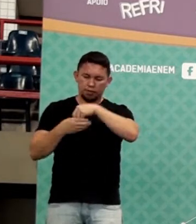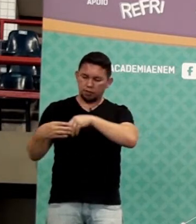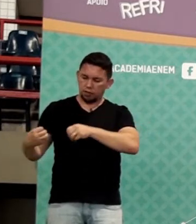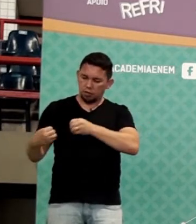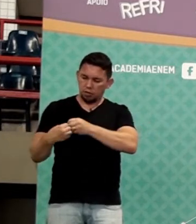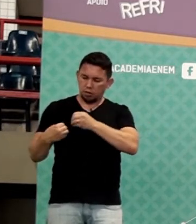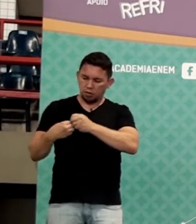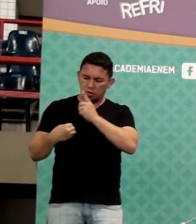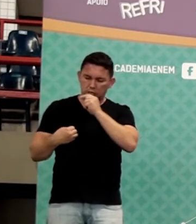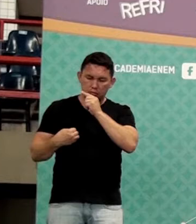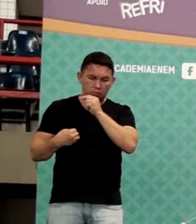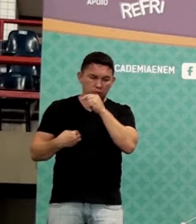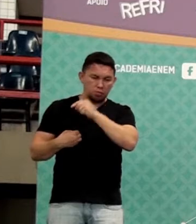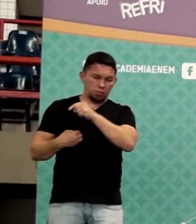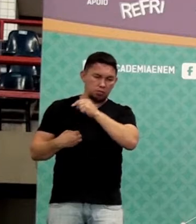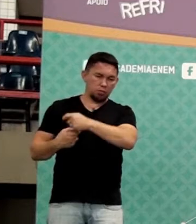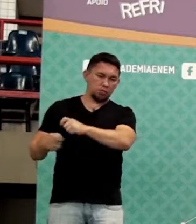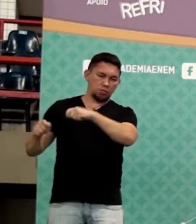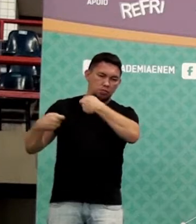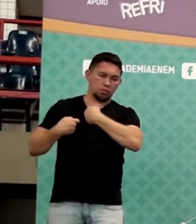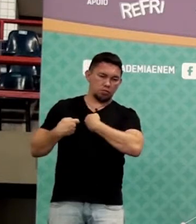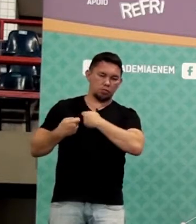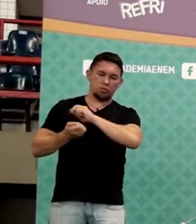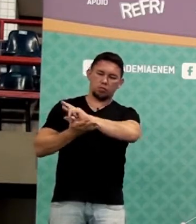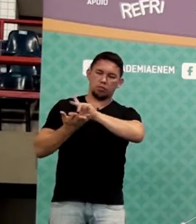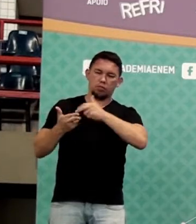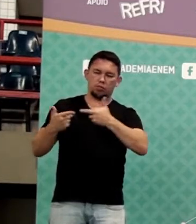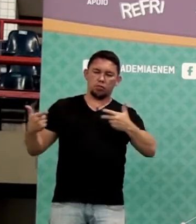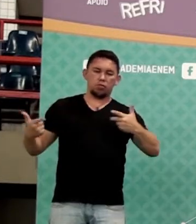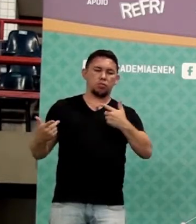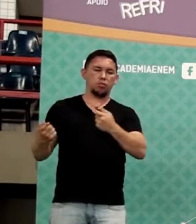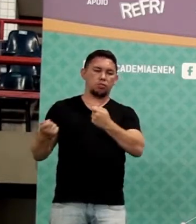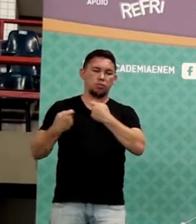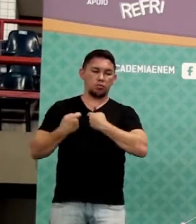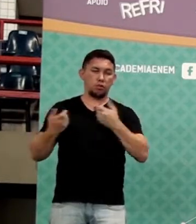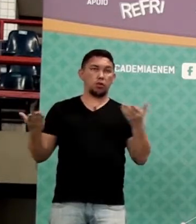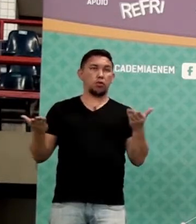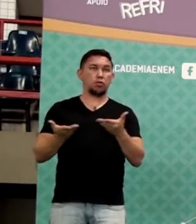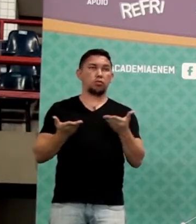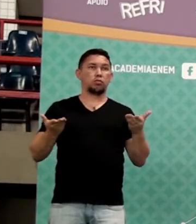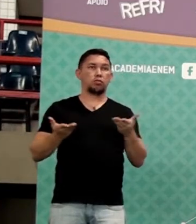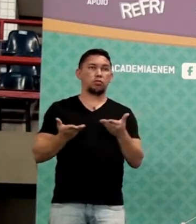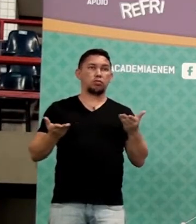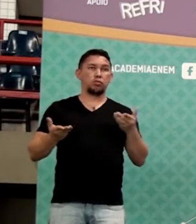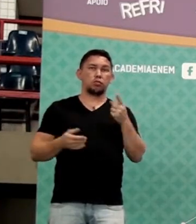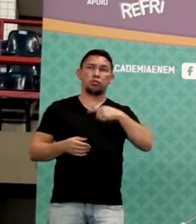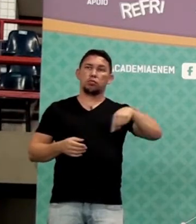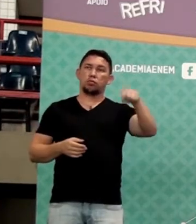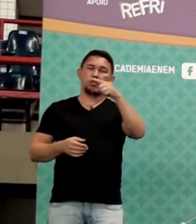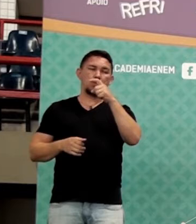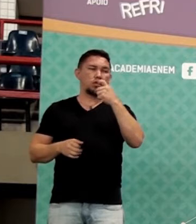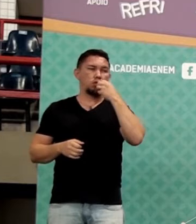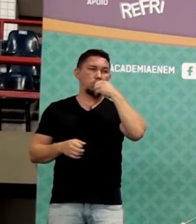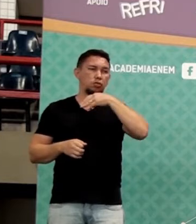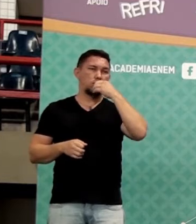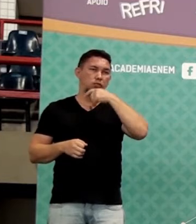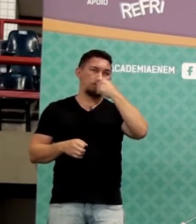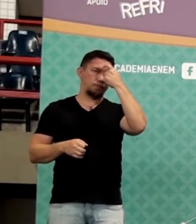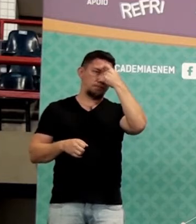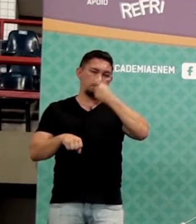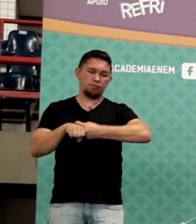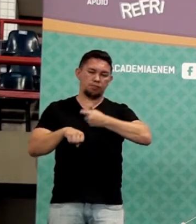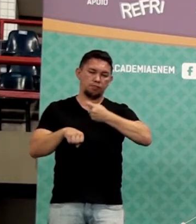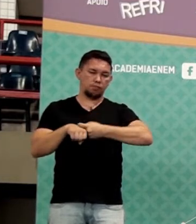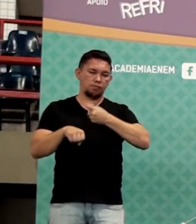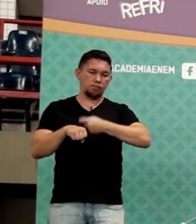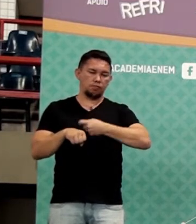perto da água, porque perto da água ele tinha tudo. E hoje, com a nossa ignorância, a